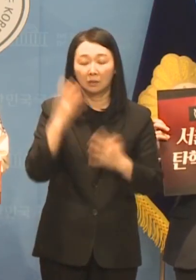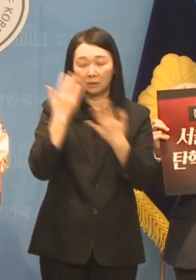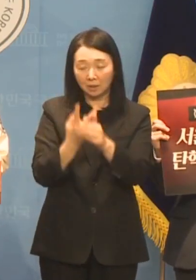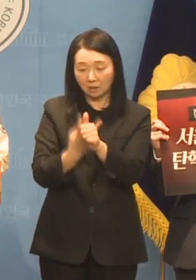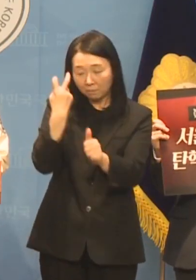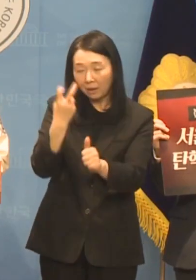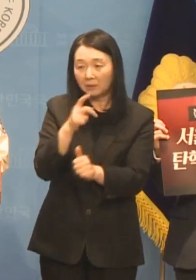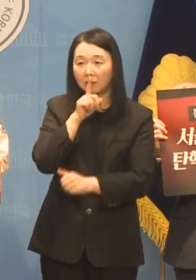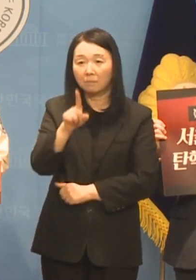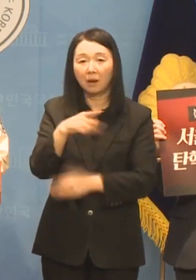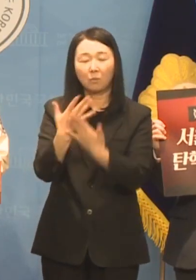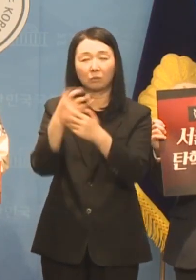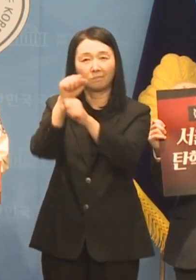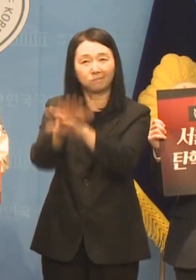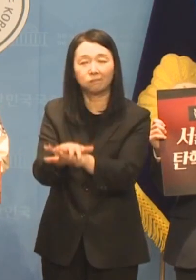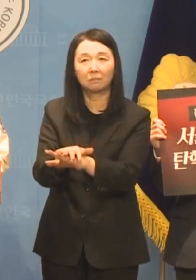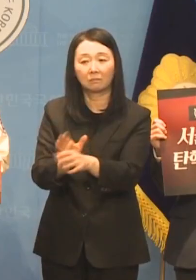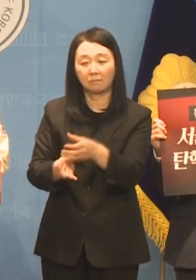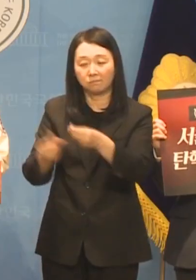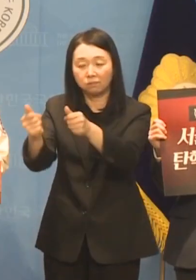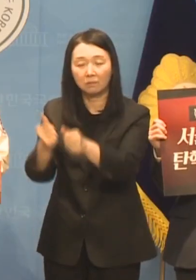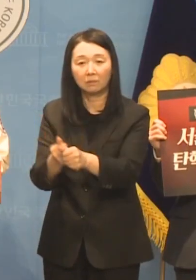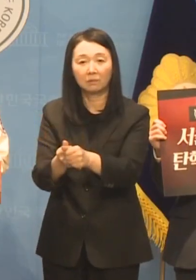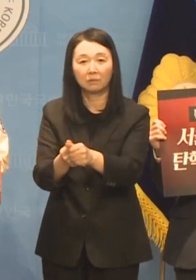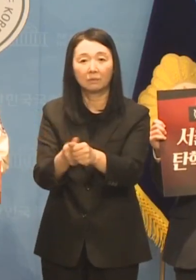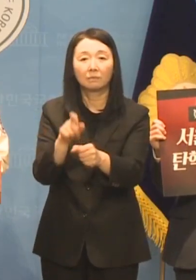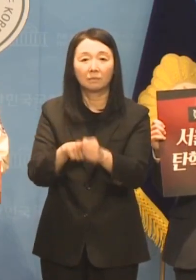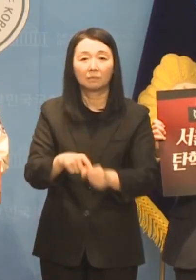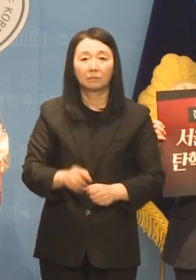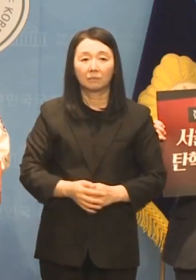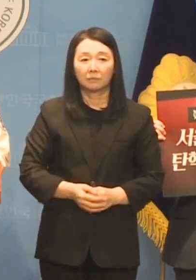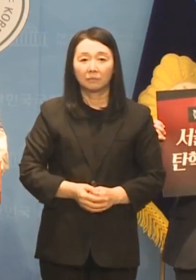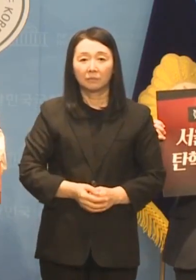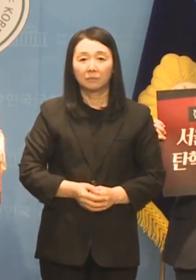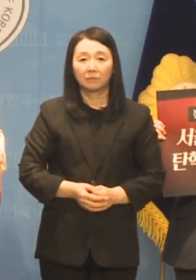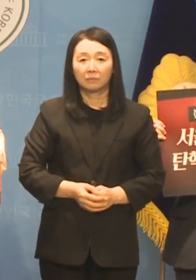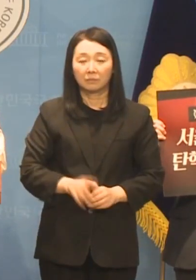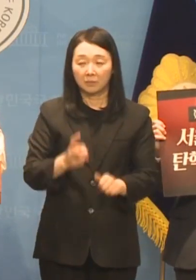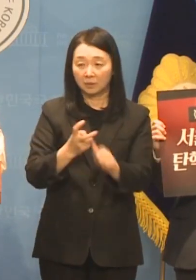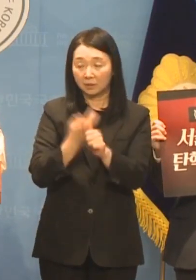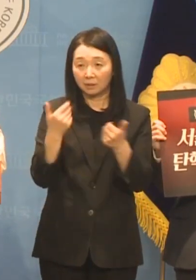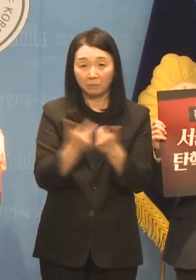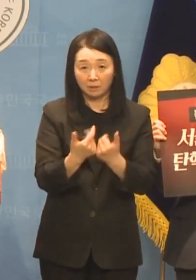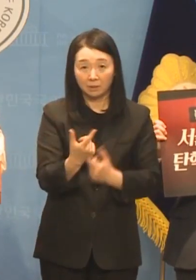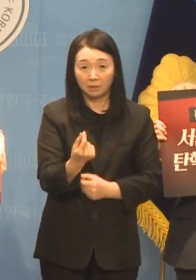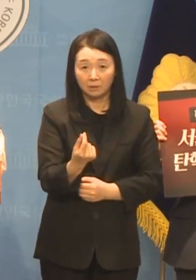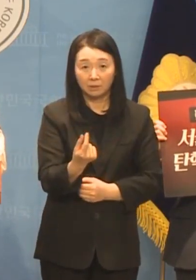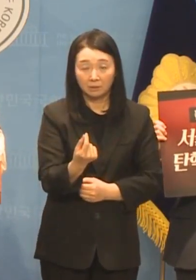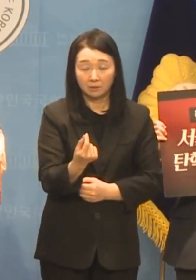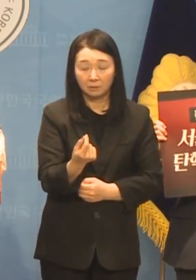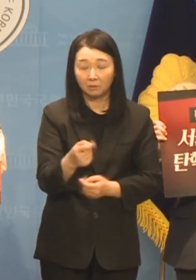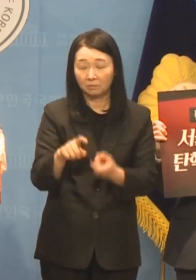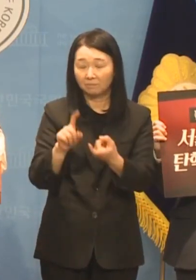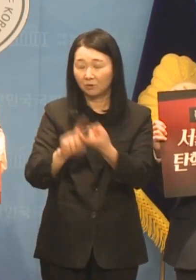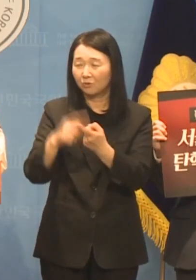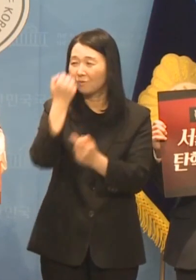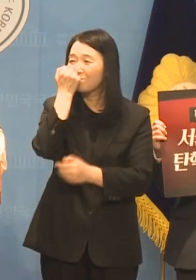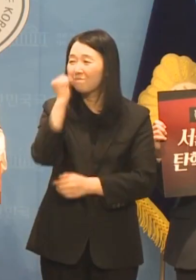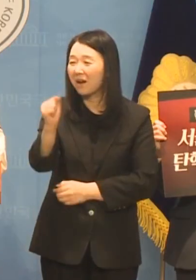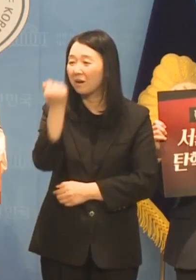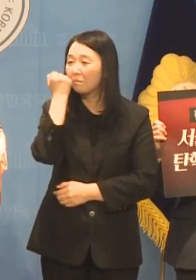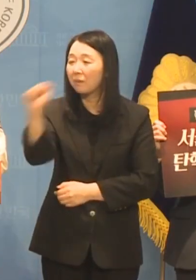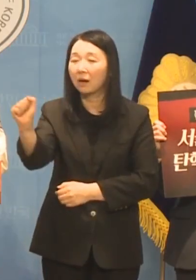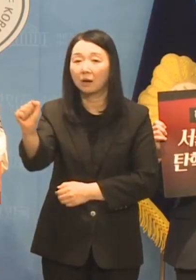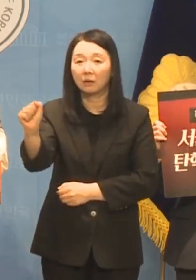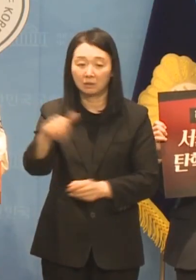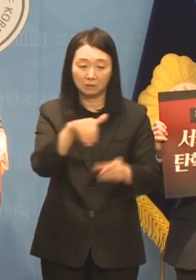목소리를 묵살하려는 모습으로밖에 해석할 수 없습니다. 탄핵을 반대한다는 이유로 극우로 낙인 찍고 선거에